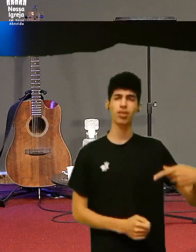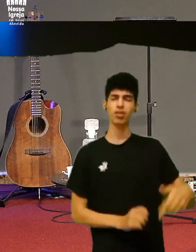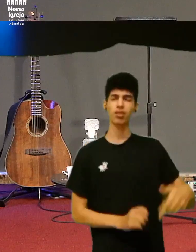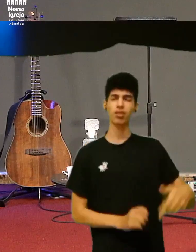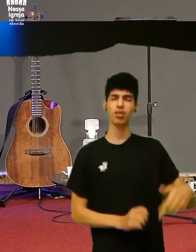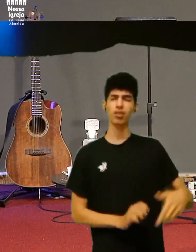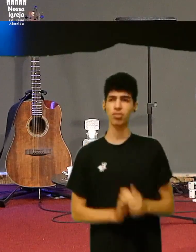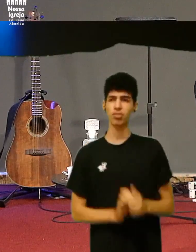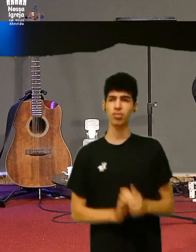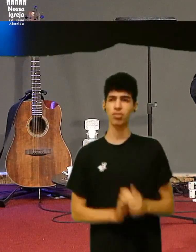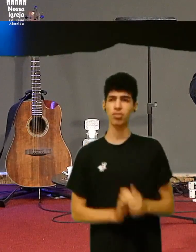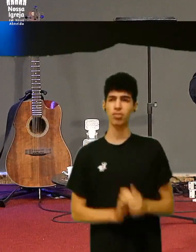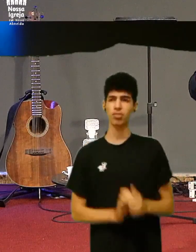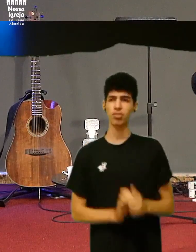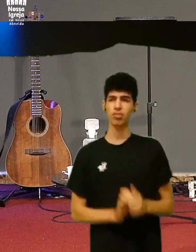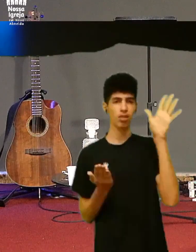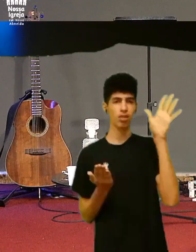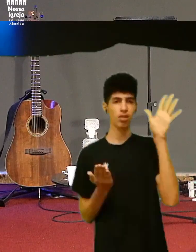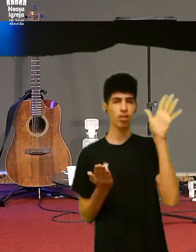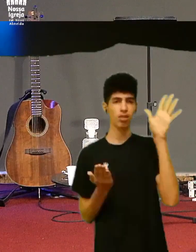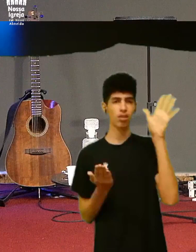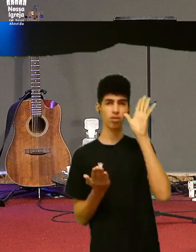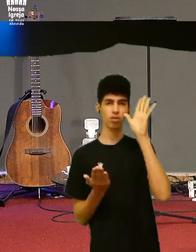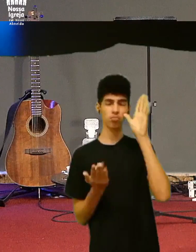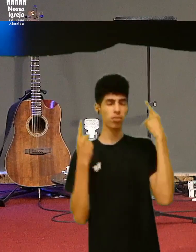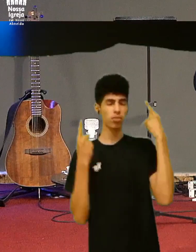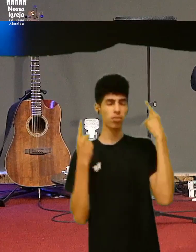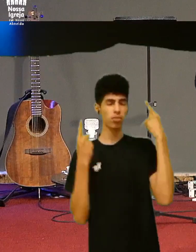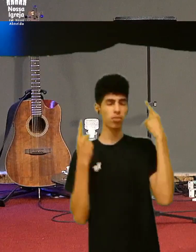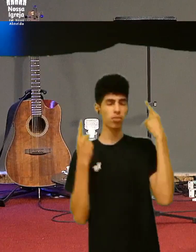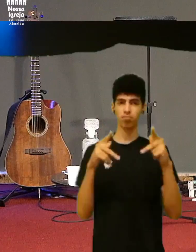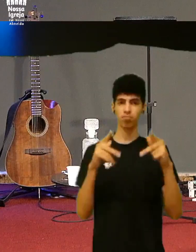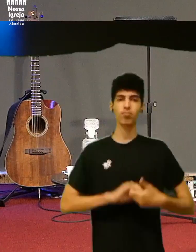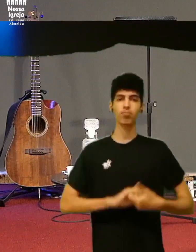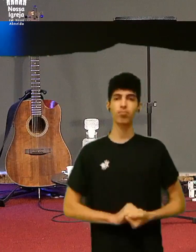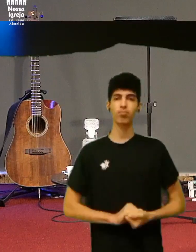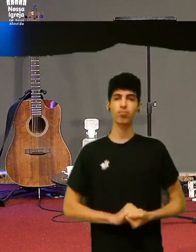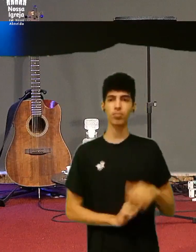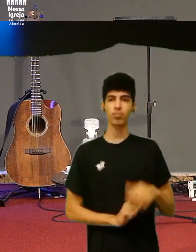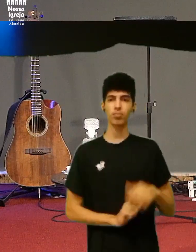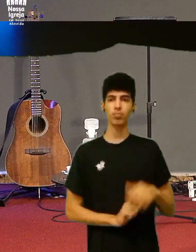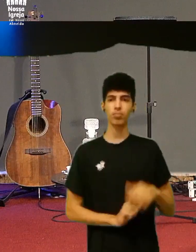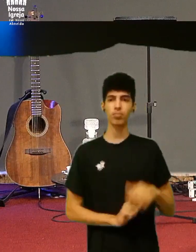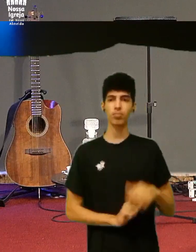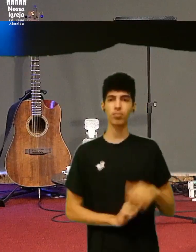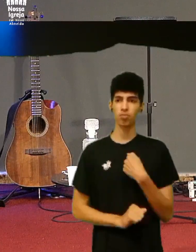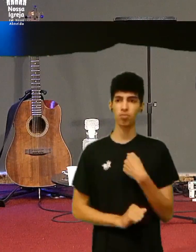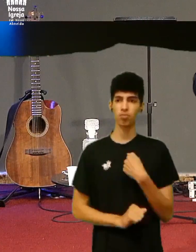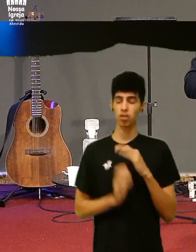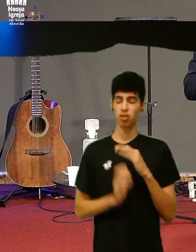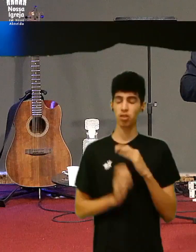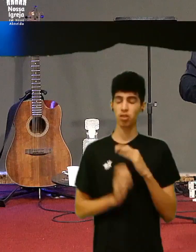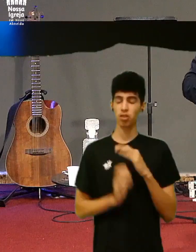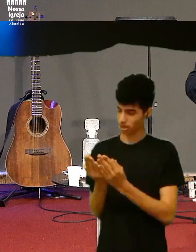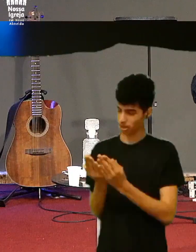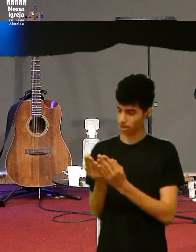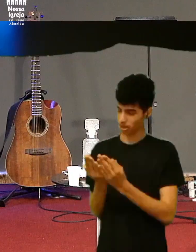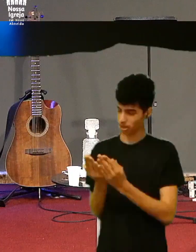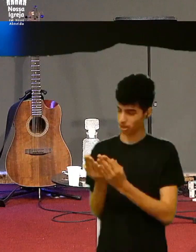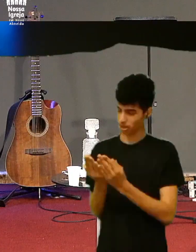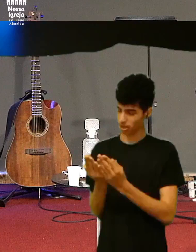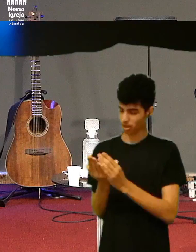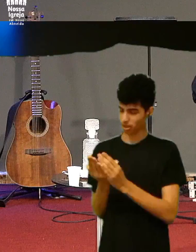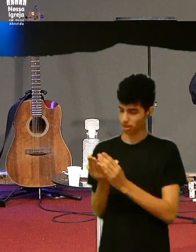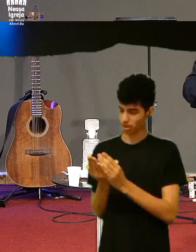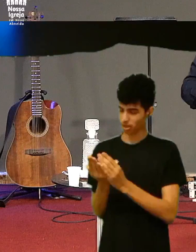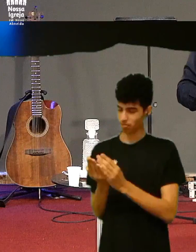abram a Bíblia no livro de Ezequiel, e quando iam ler o texto, eu pegava a minha Bíblia, estava tudo marcado, as coisas que Deus estava nos